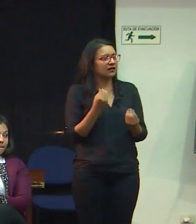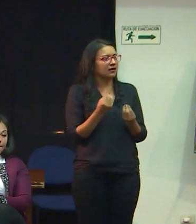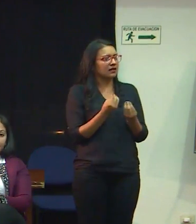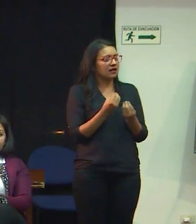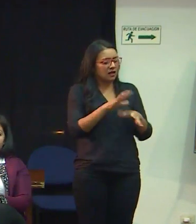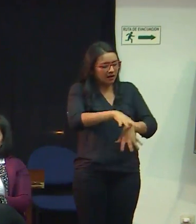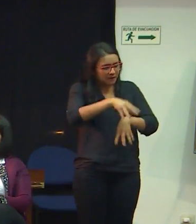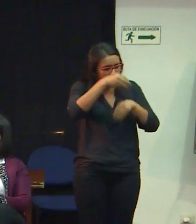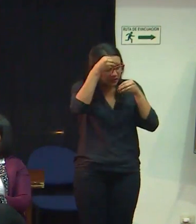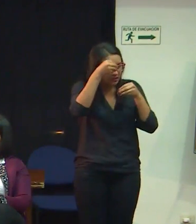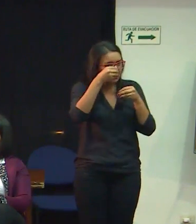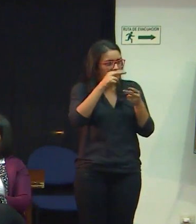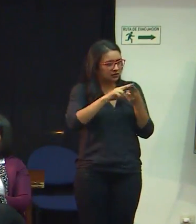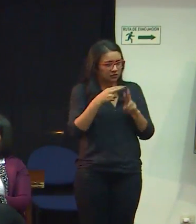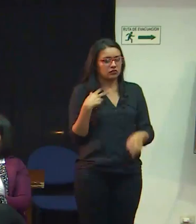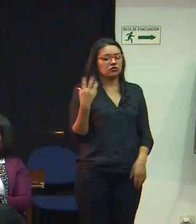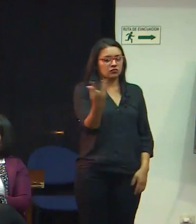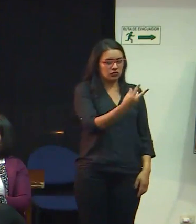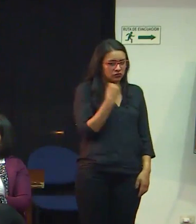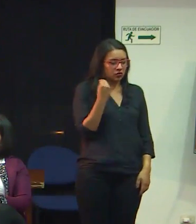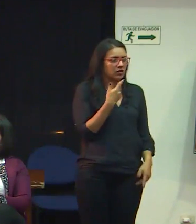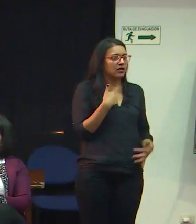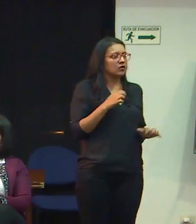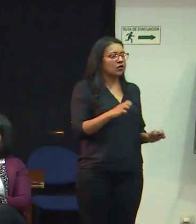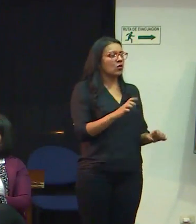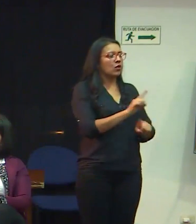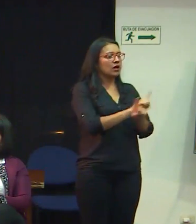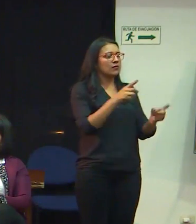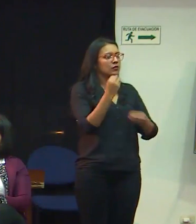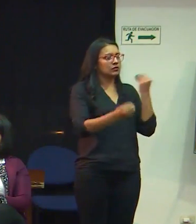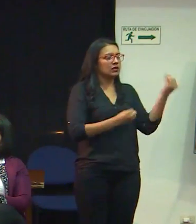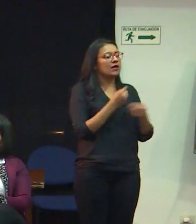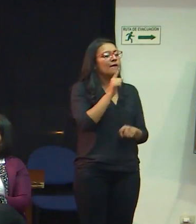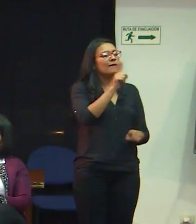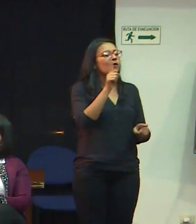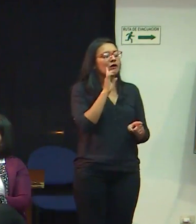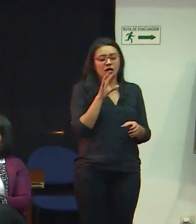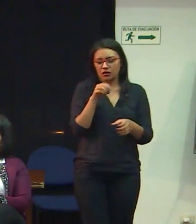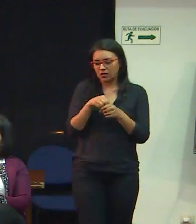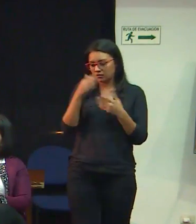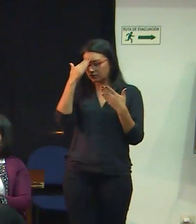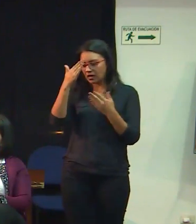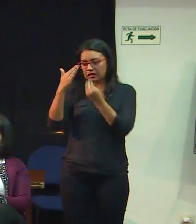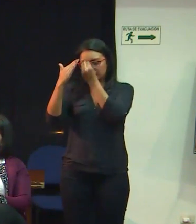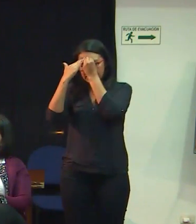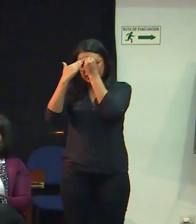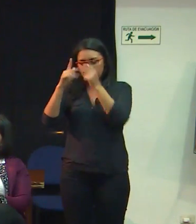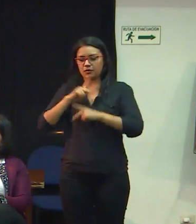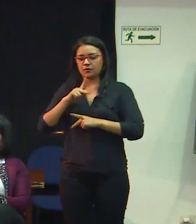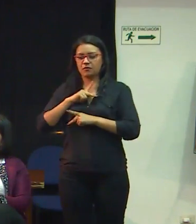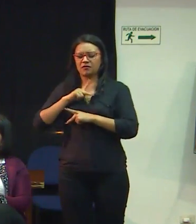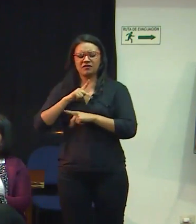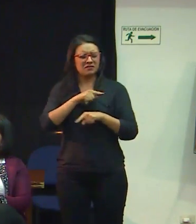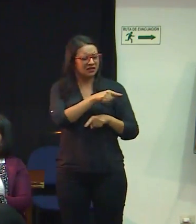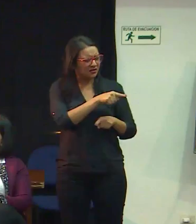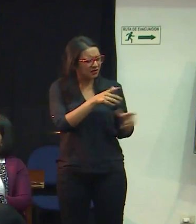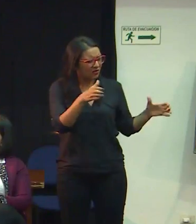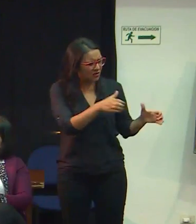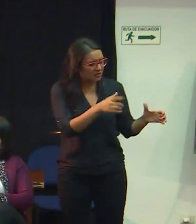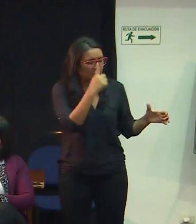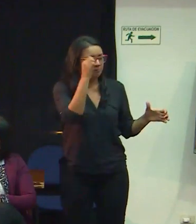esos aprendizajes que nosotros nos hemos negado también por andar metidos en un cuento de saber propio y no estamos pensando en